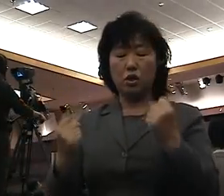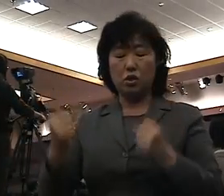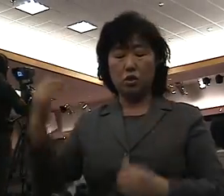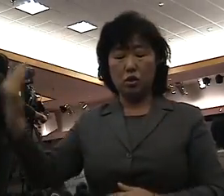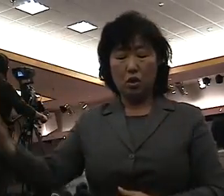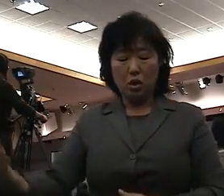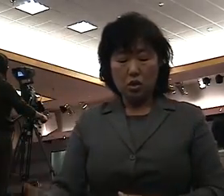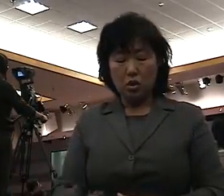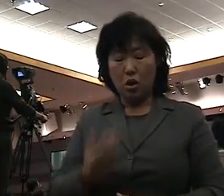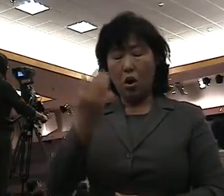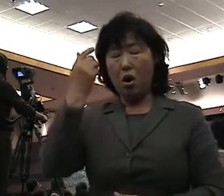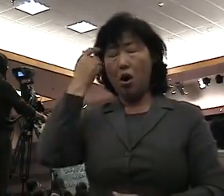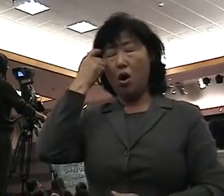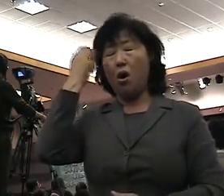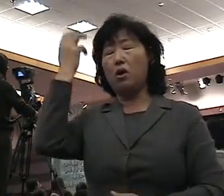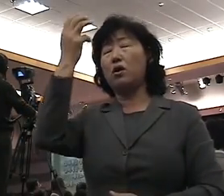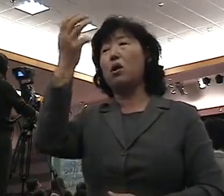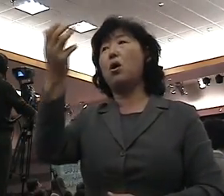살아계신